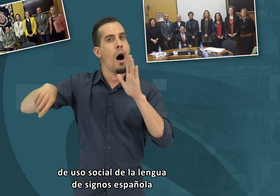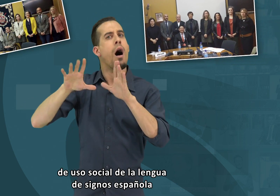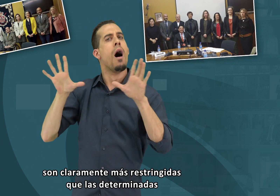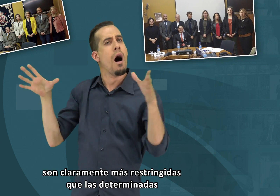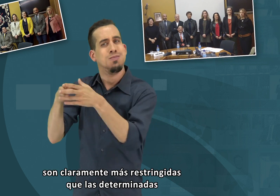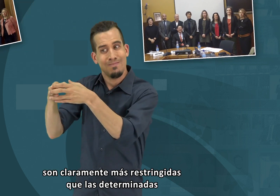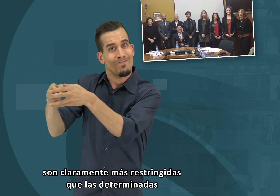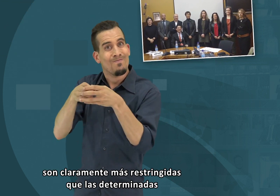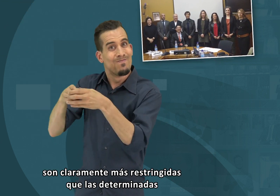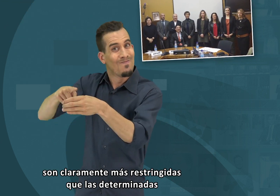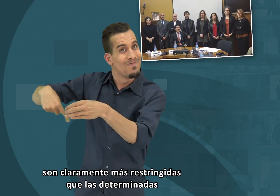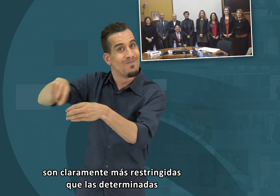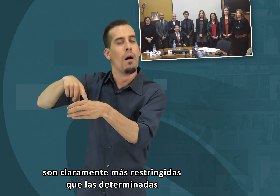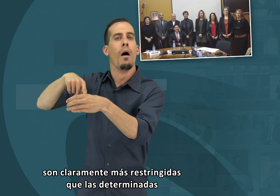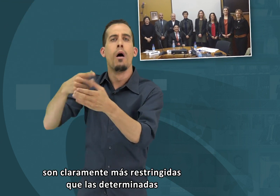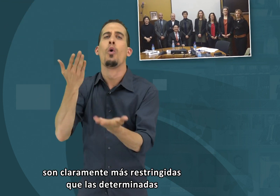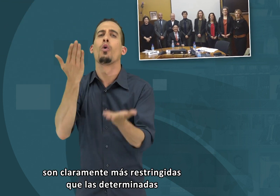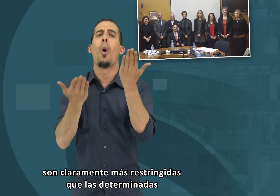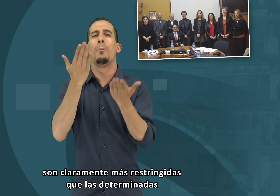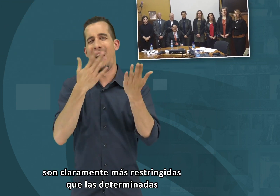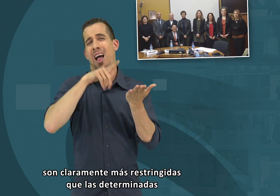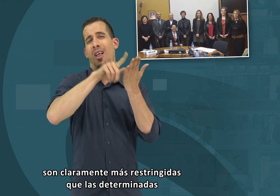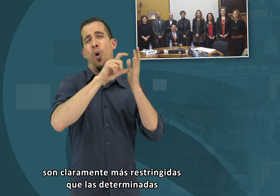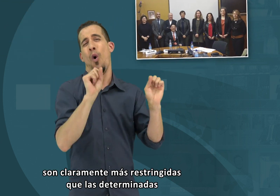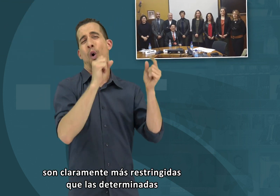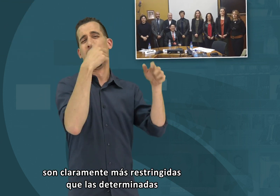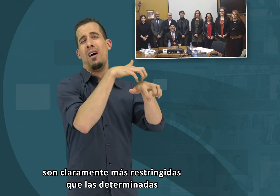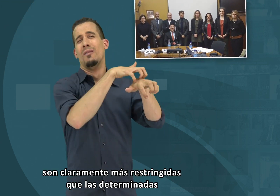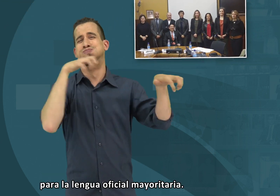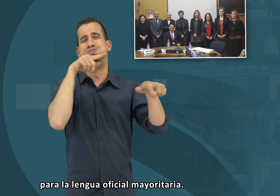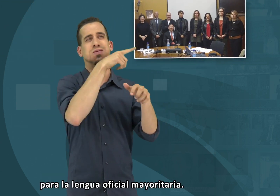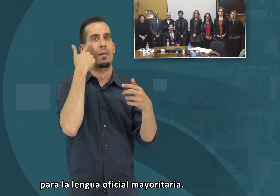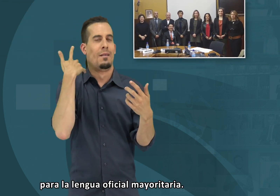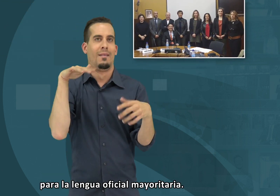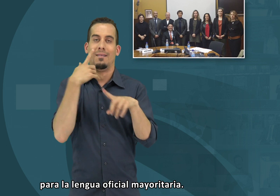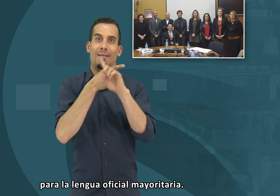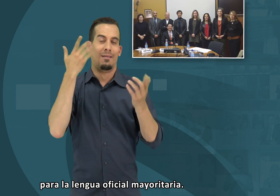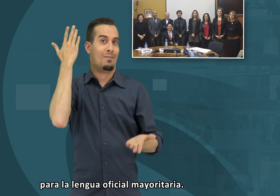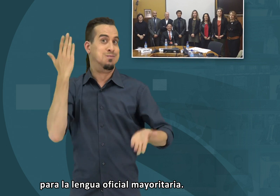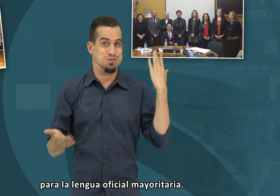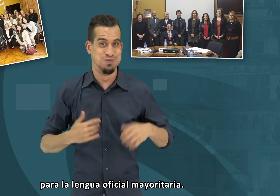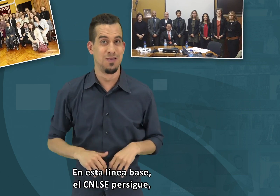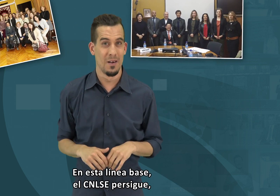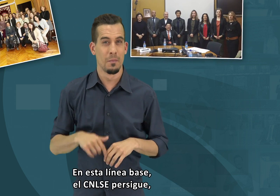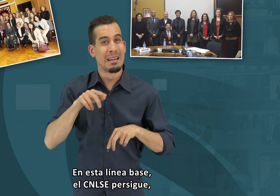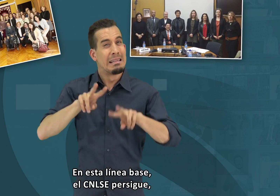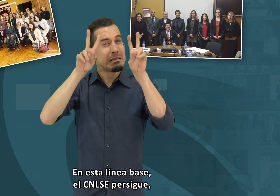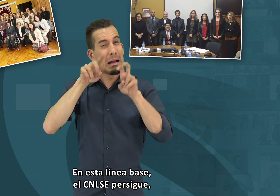son claramente más restringidas que las determinadas para la lengua oficial mayoritaria.